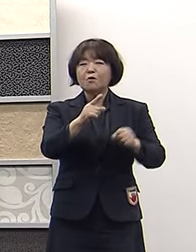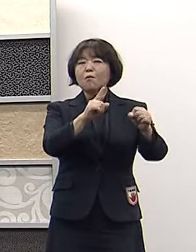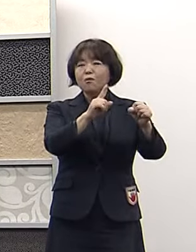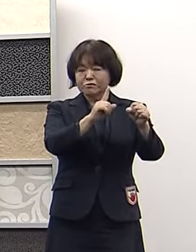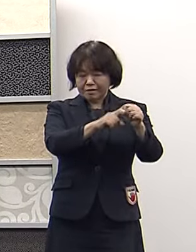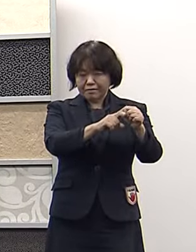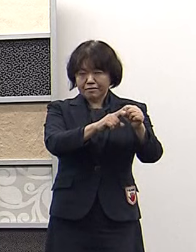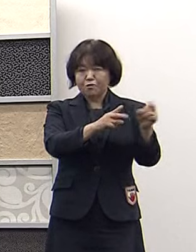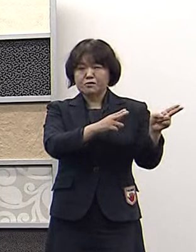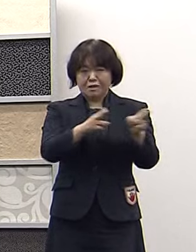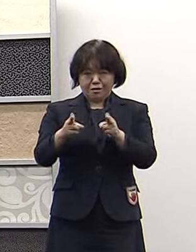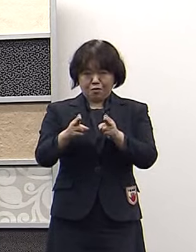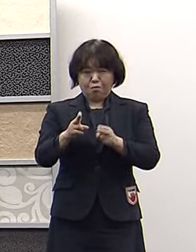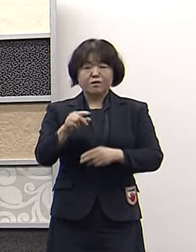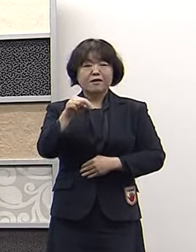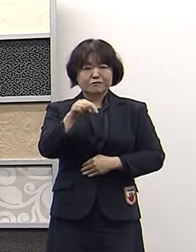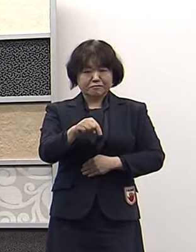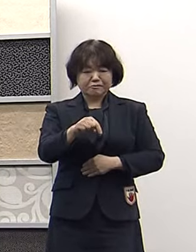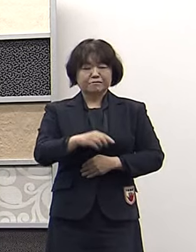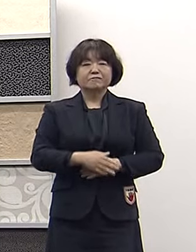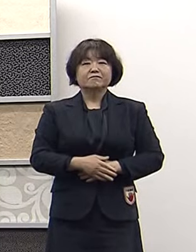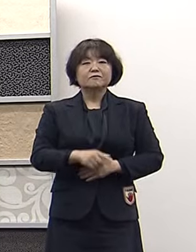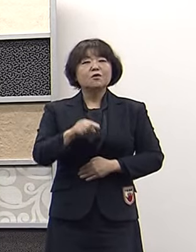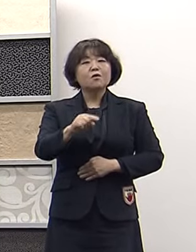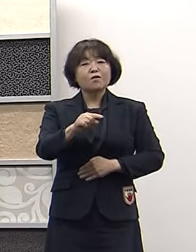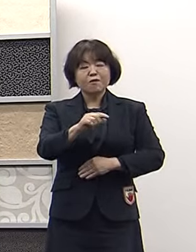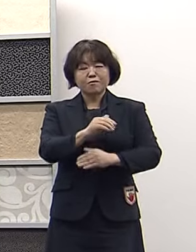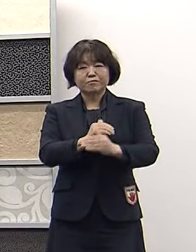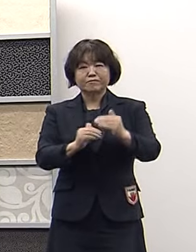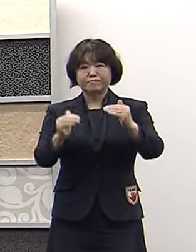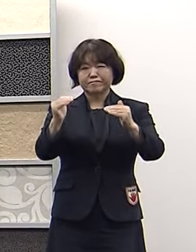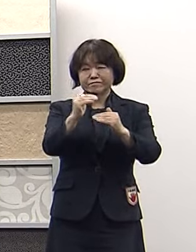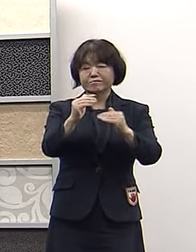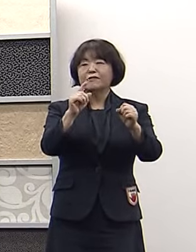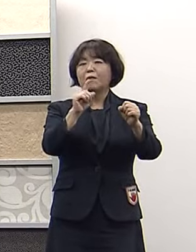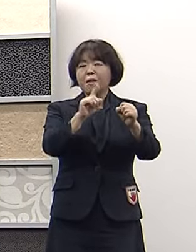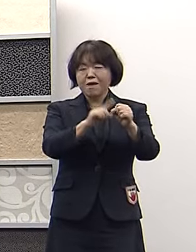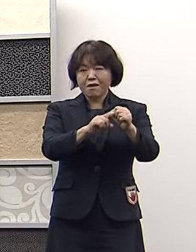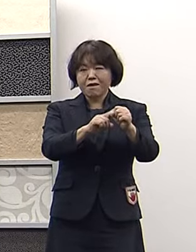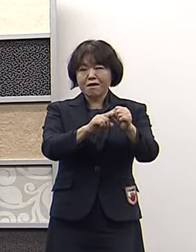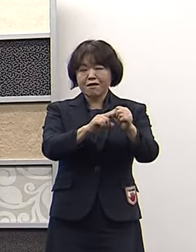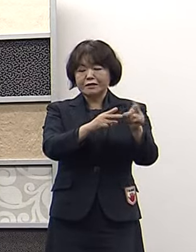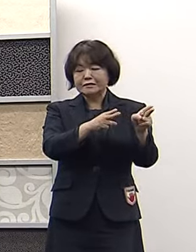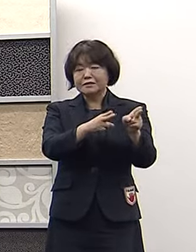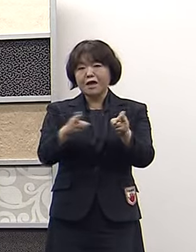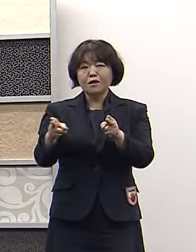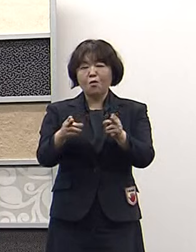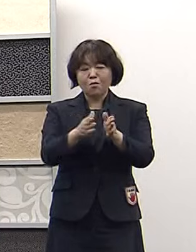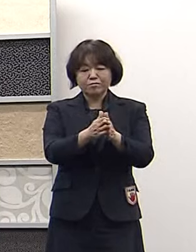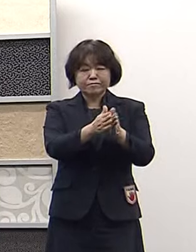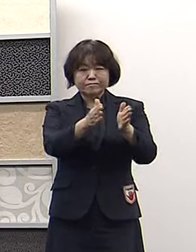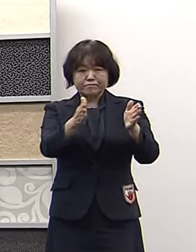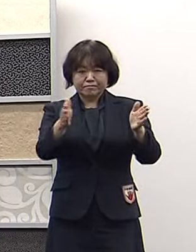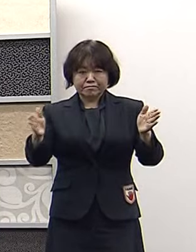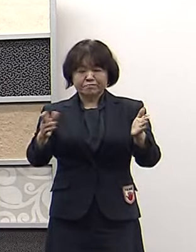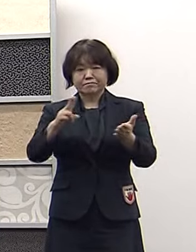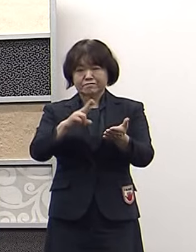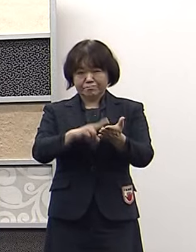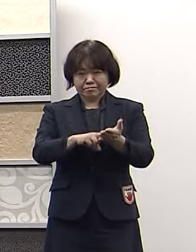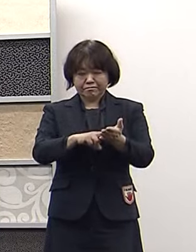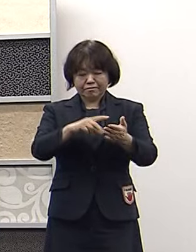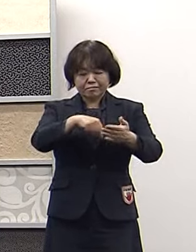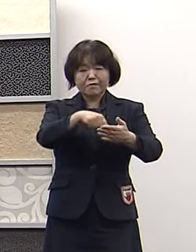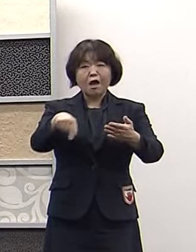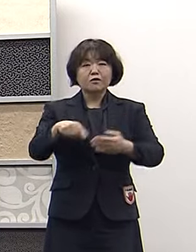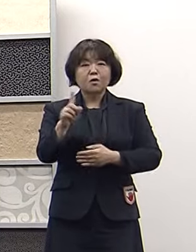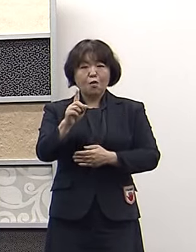けているものです。この度、この趣旨をさらに前進をさせ、制度の拡充を行いました。具体的にはです